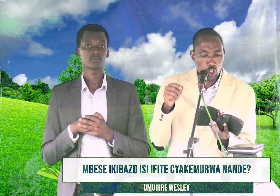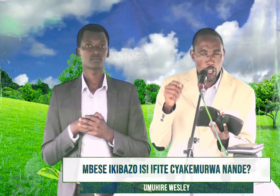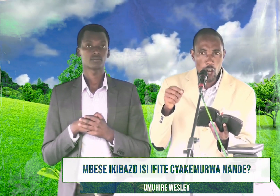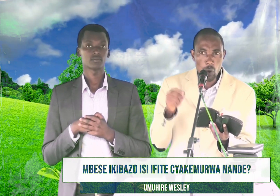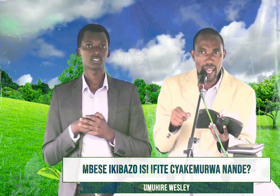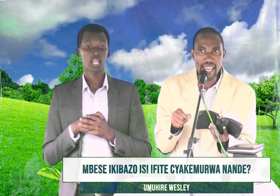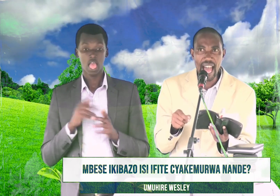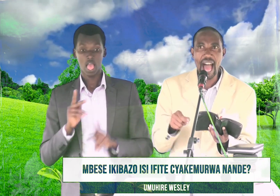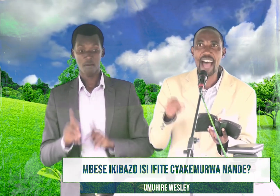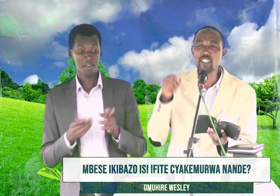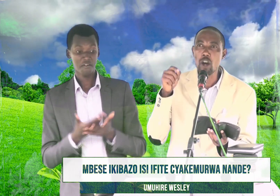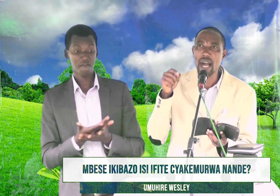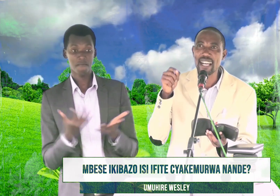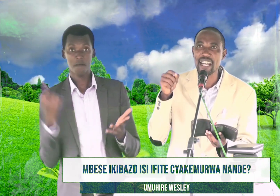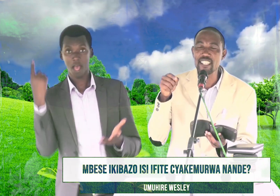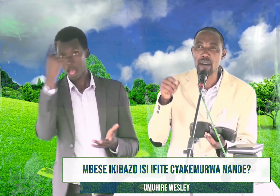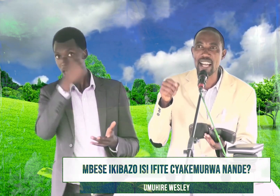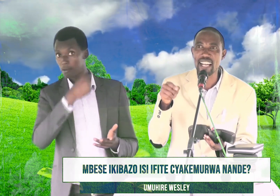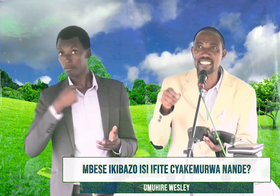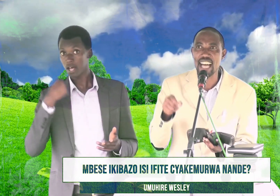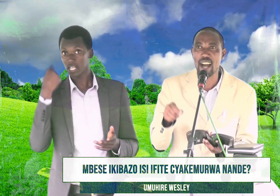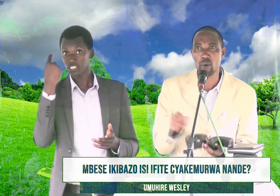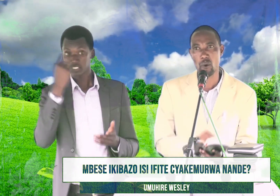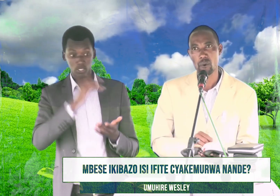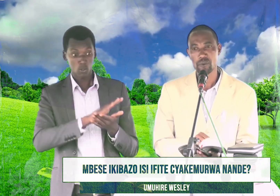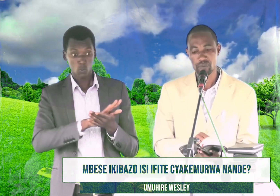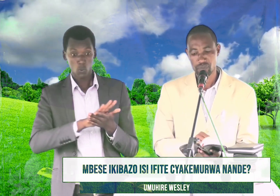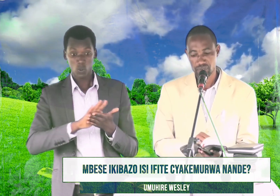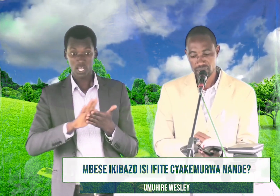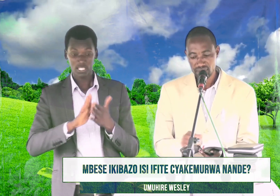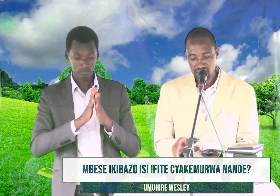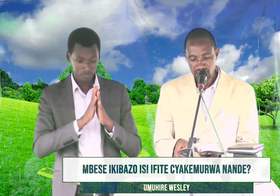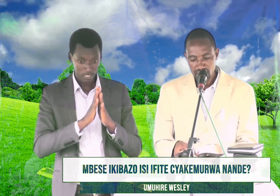bafite ishusho yo kwera ariko bahakana imbaraga zako